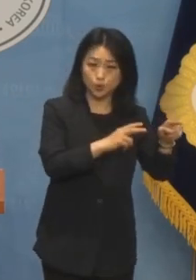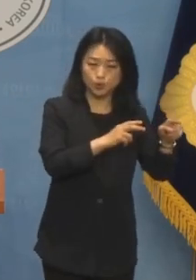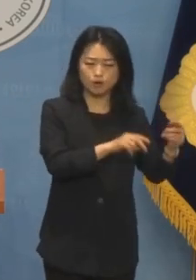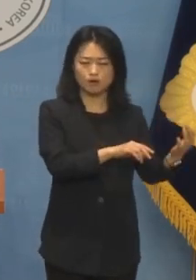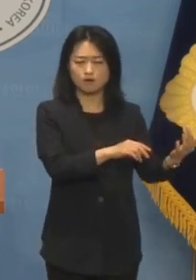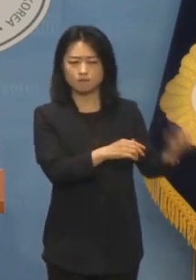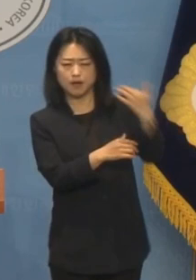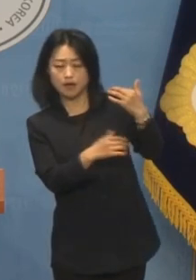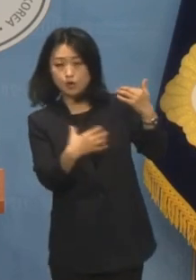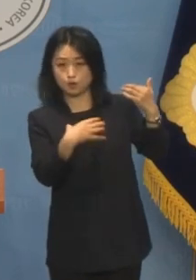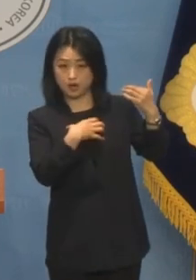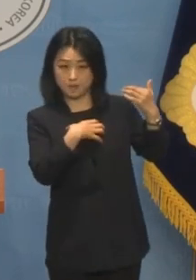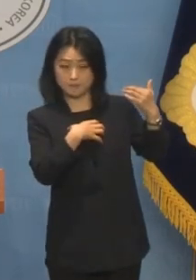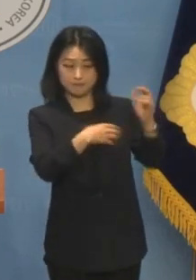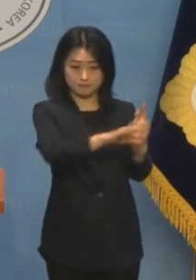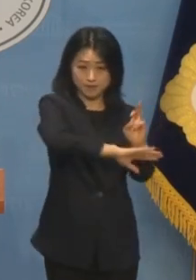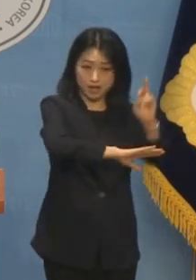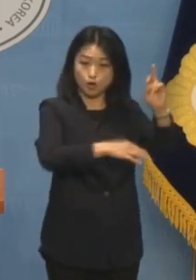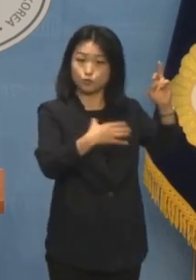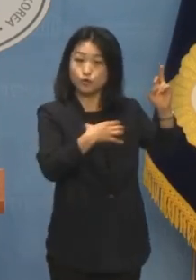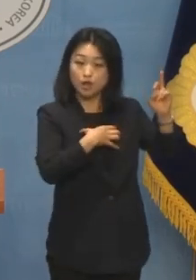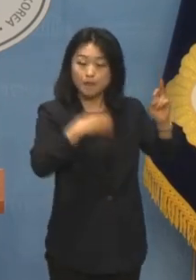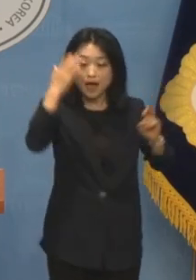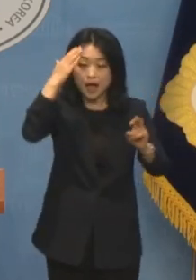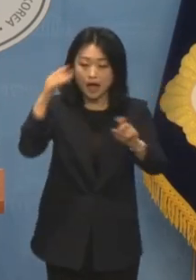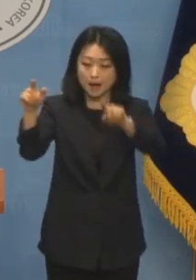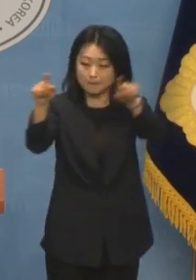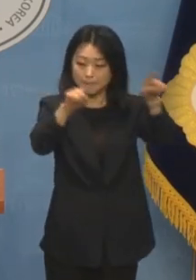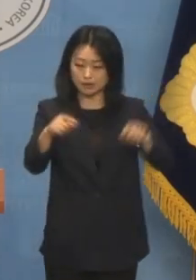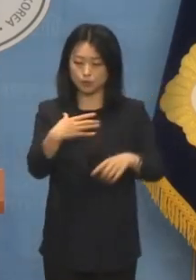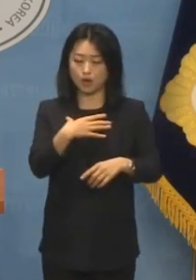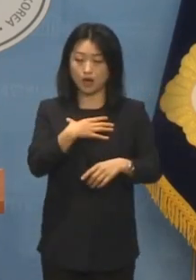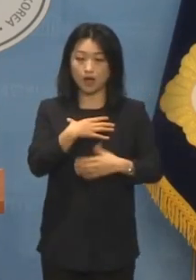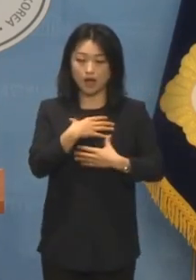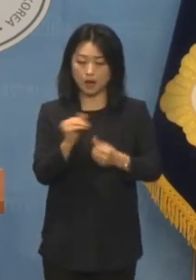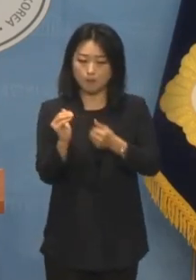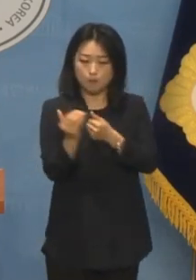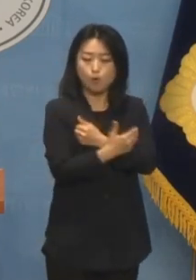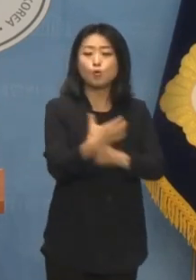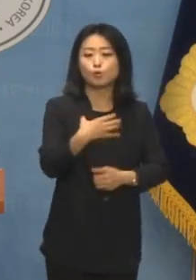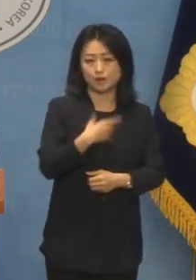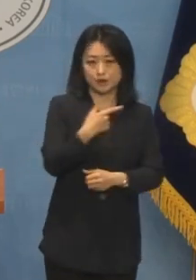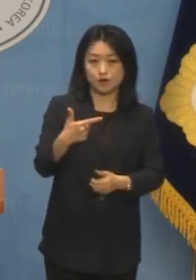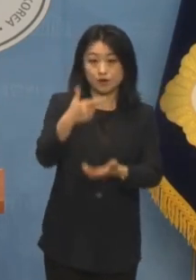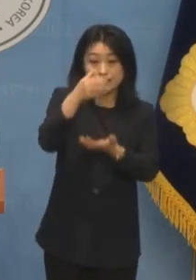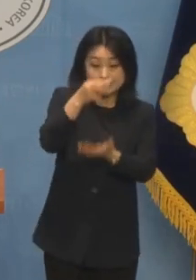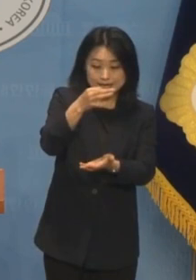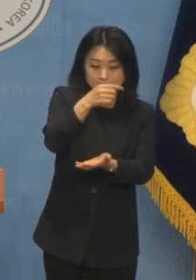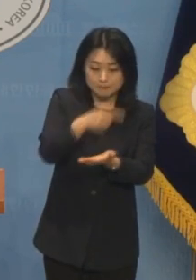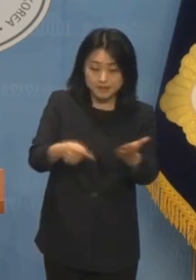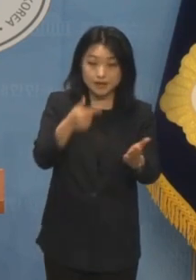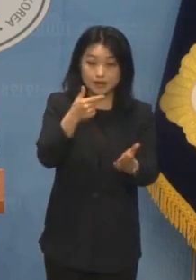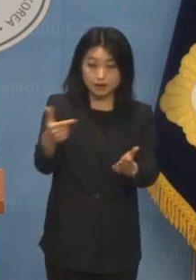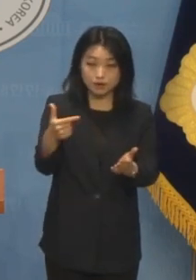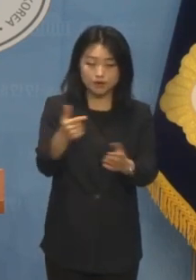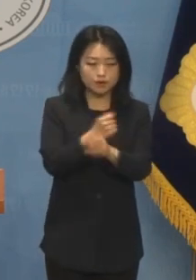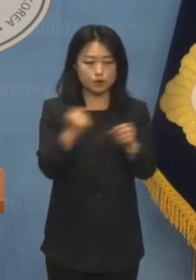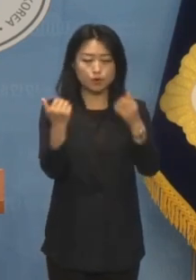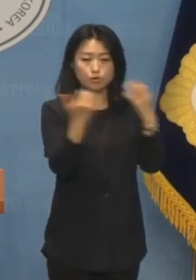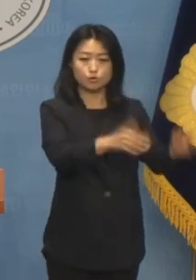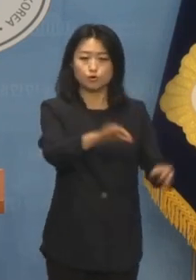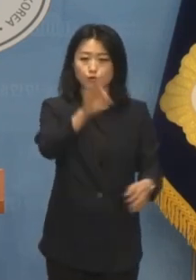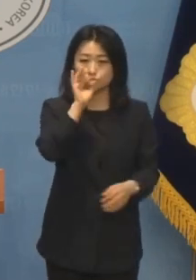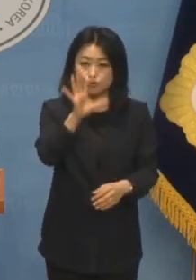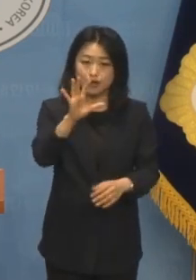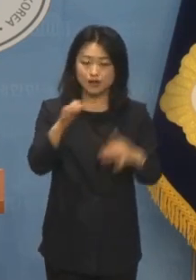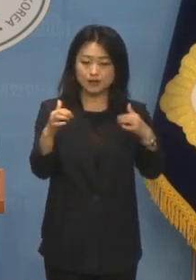이러한 행태는 한반도 안보와 우리 국민의 생명과 재산에 대한 중대한 위협이며 결코 용인할 수 없는 명백한